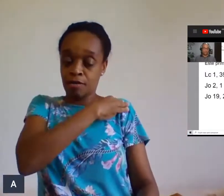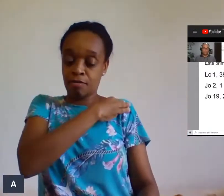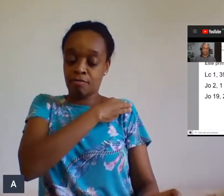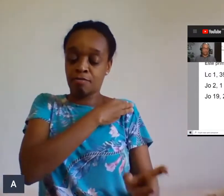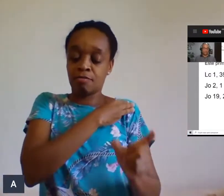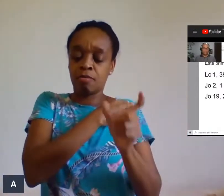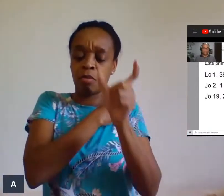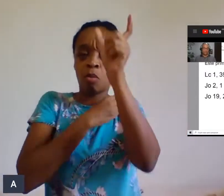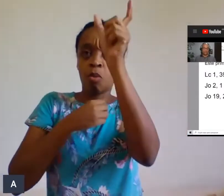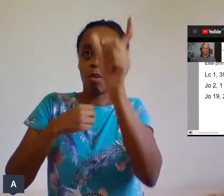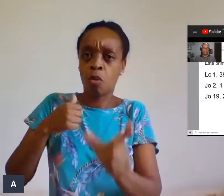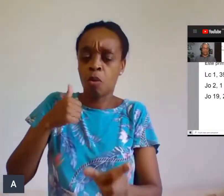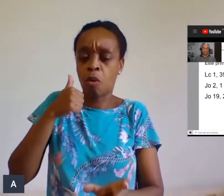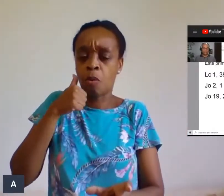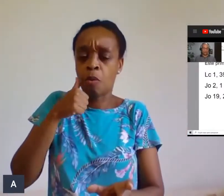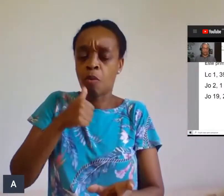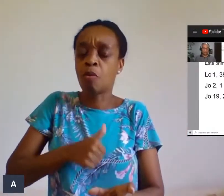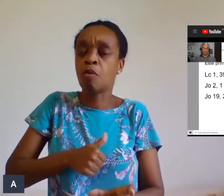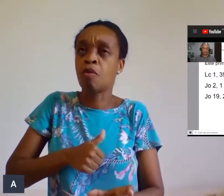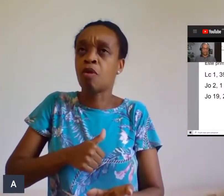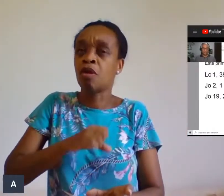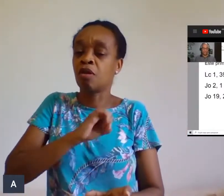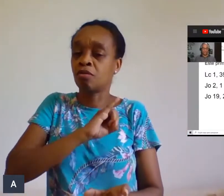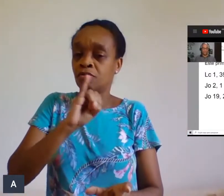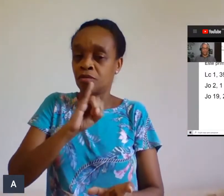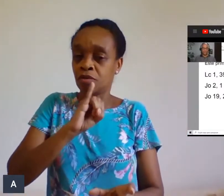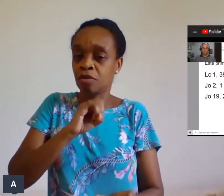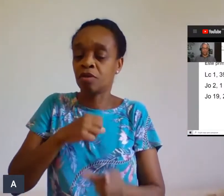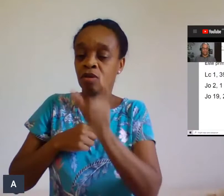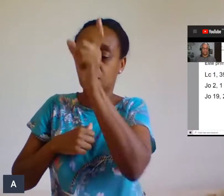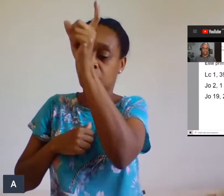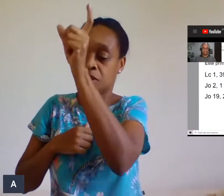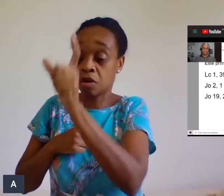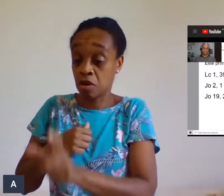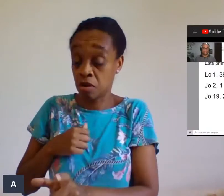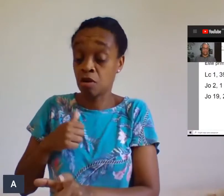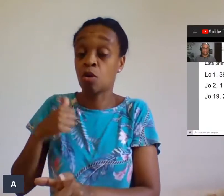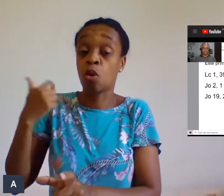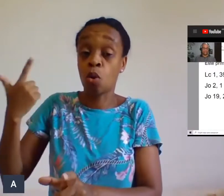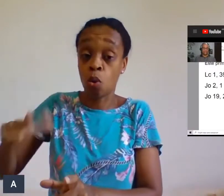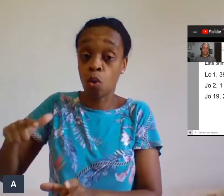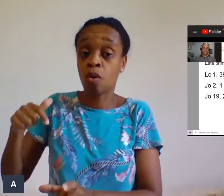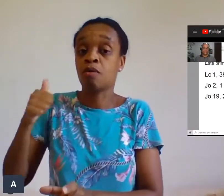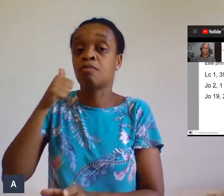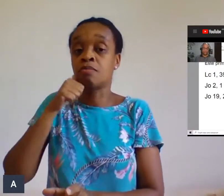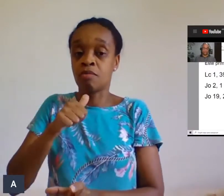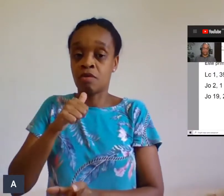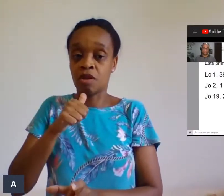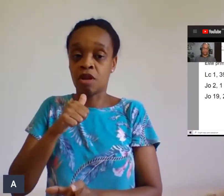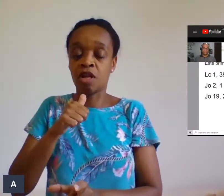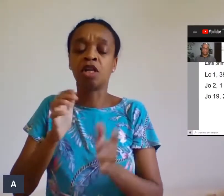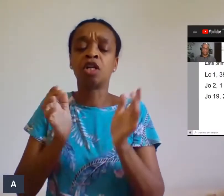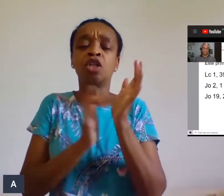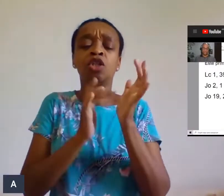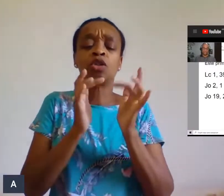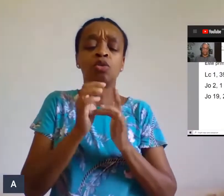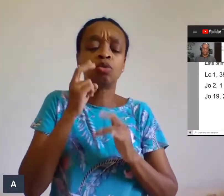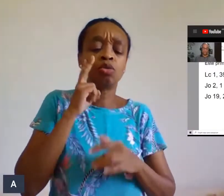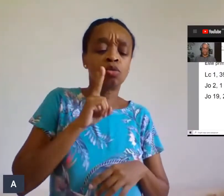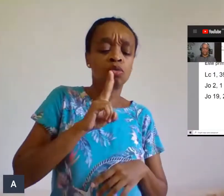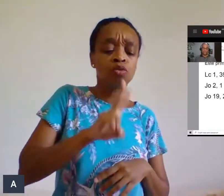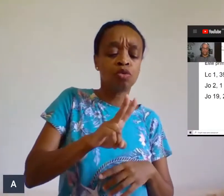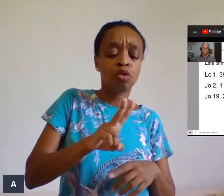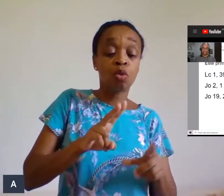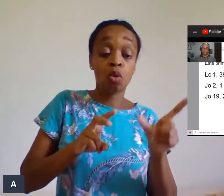mãe, Maria, mulher de Clopas, e Maria Madalena. Jesus, então, vendo a mãe perto dela,